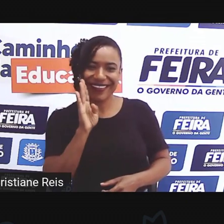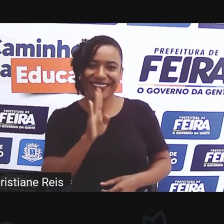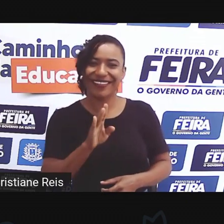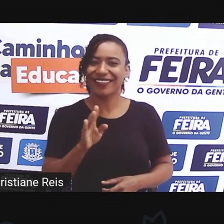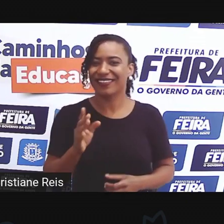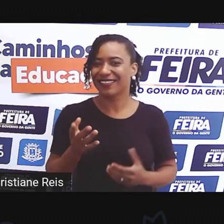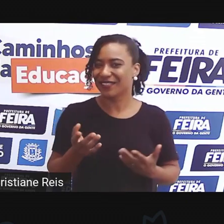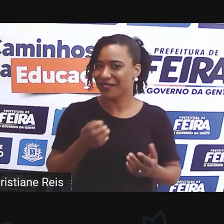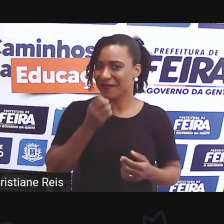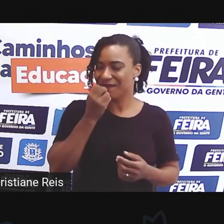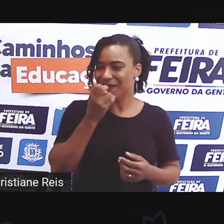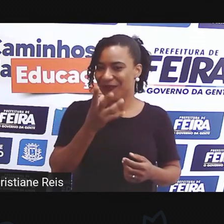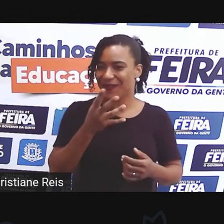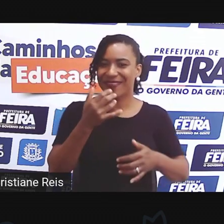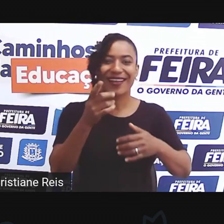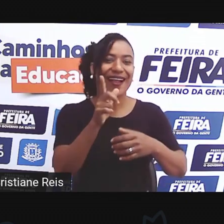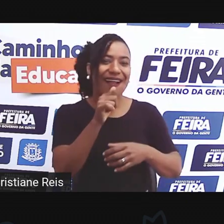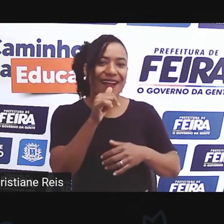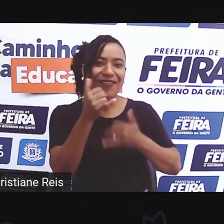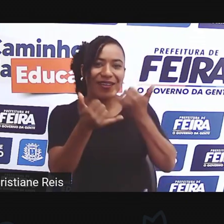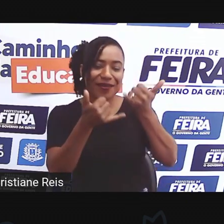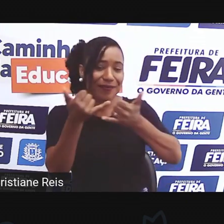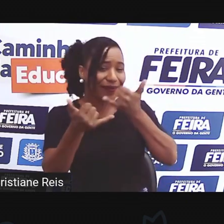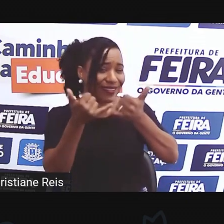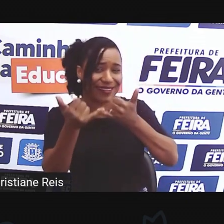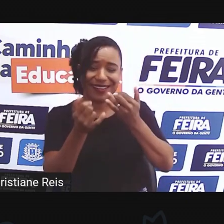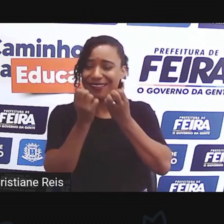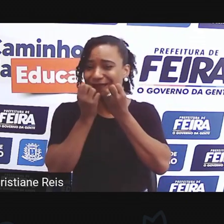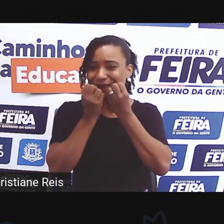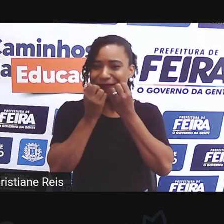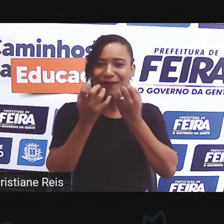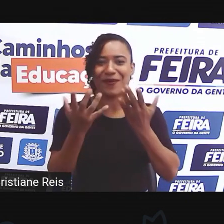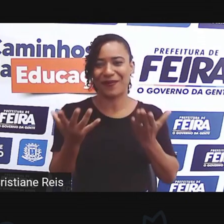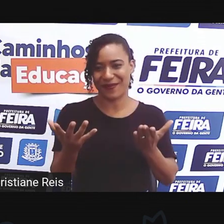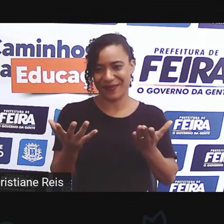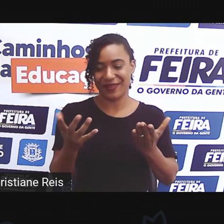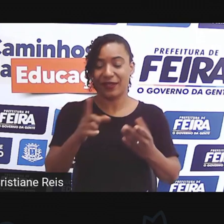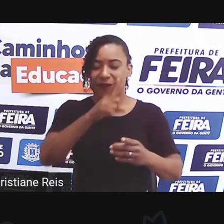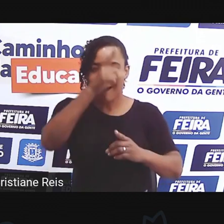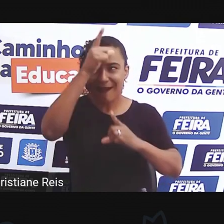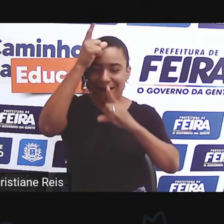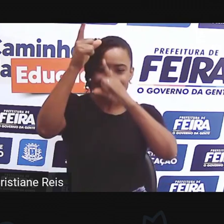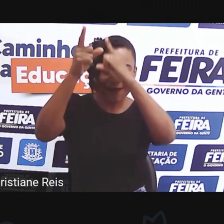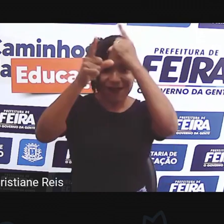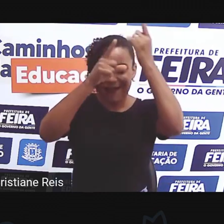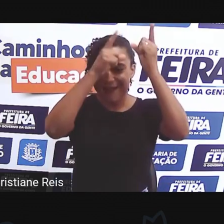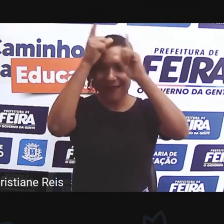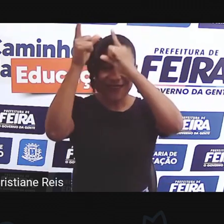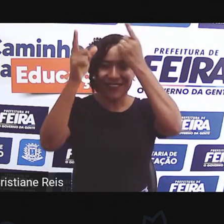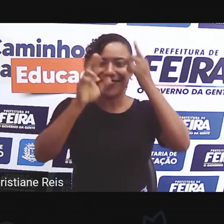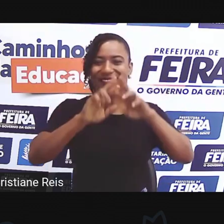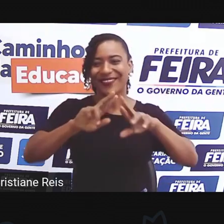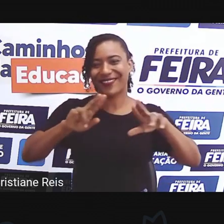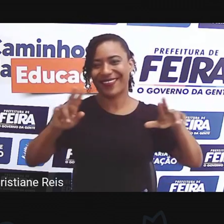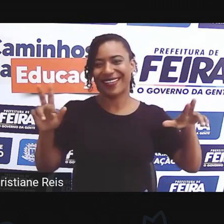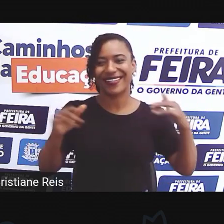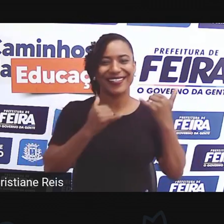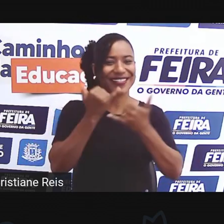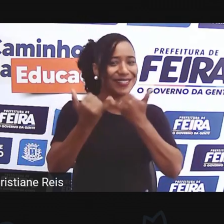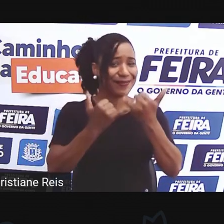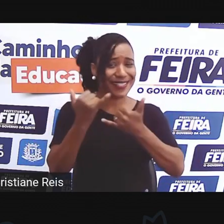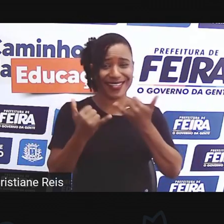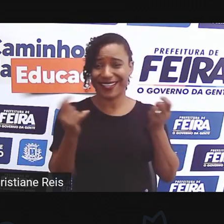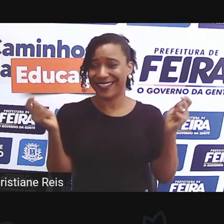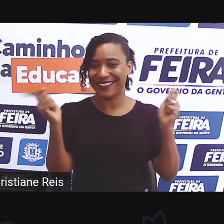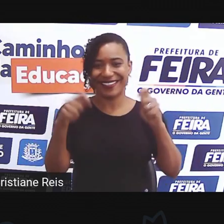Ai, porque a brincadeira com a água é desse jeito. A gente usa a criatividade, e brinca do jeito que a